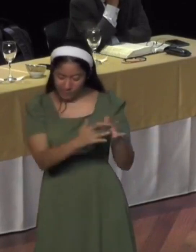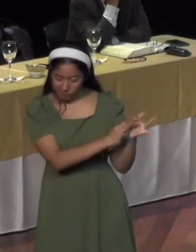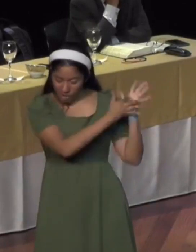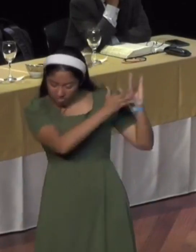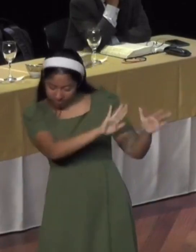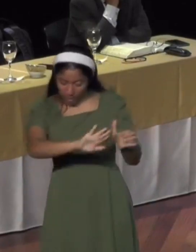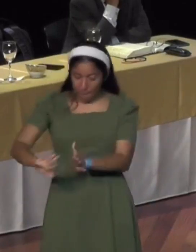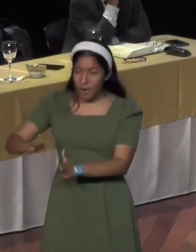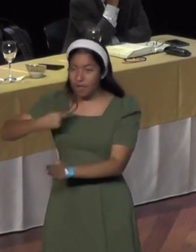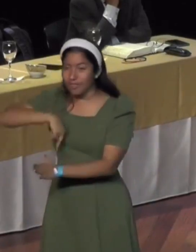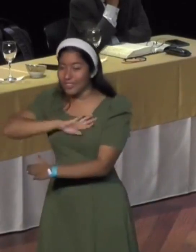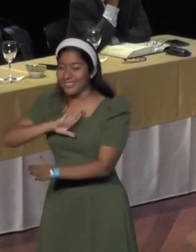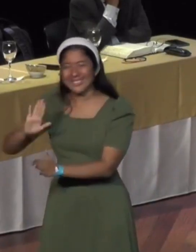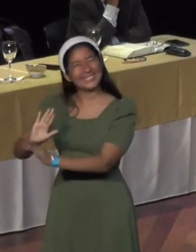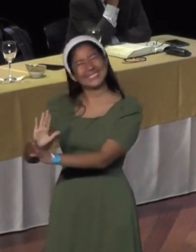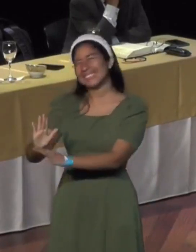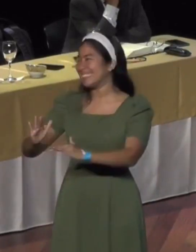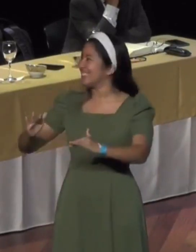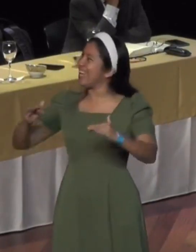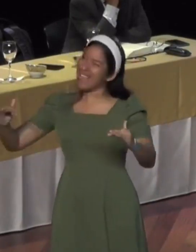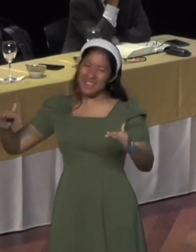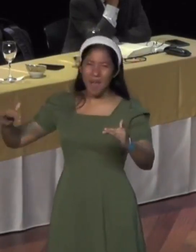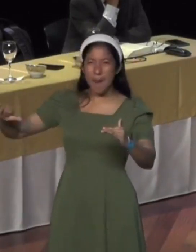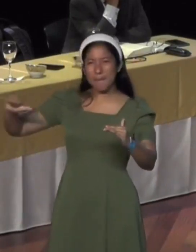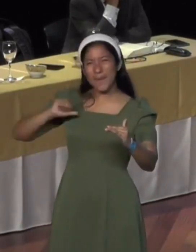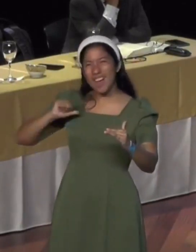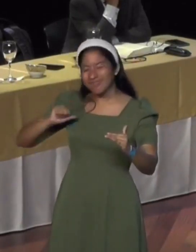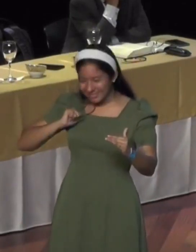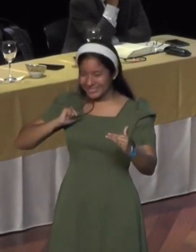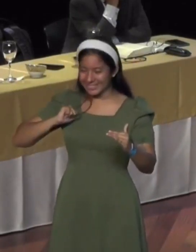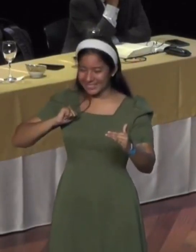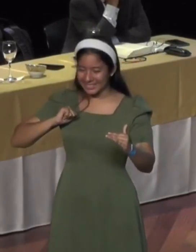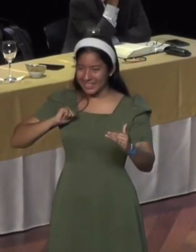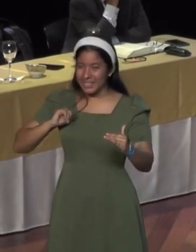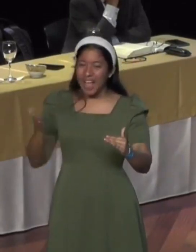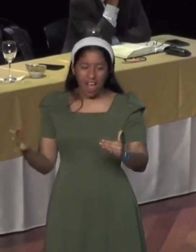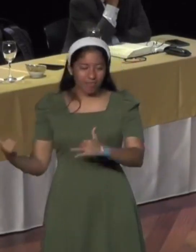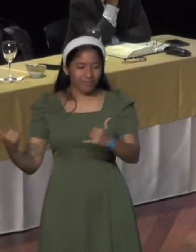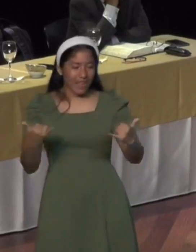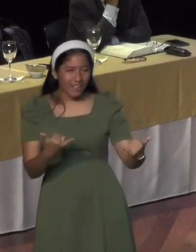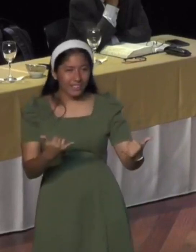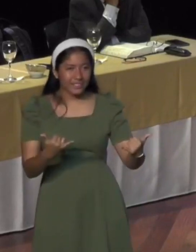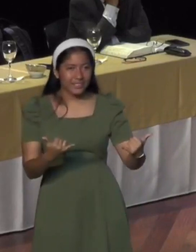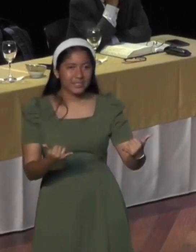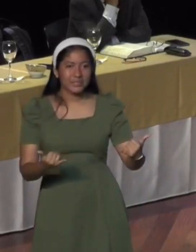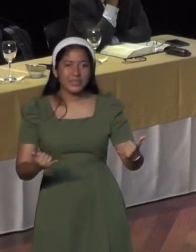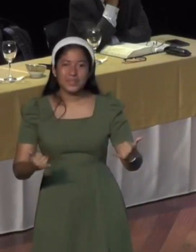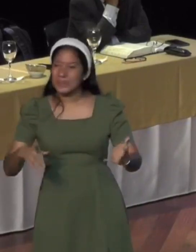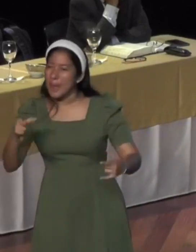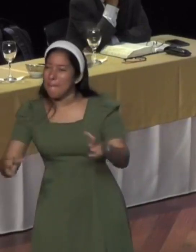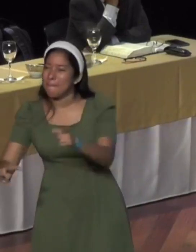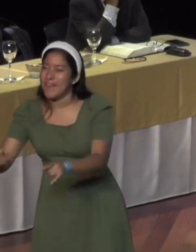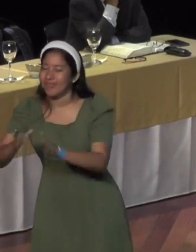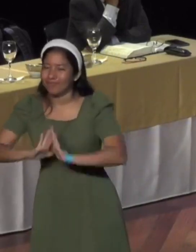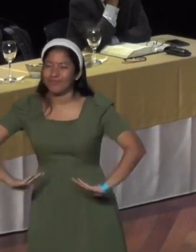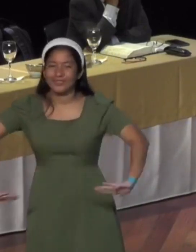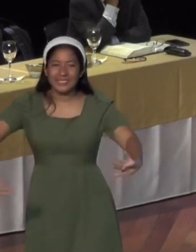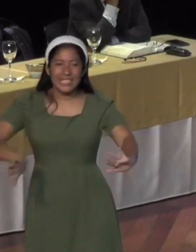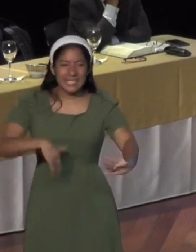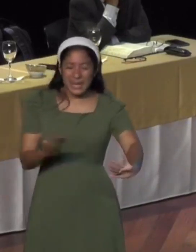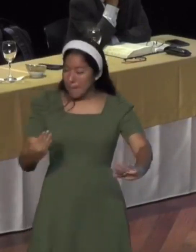hacemos tan poco. ¿Habrá alguien hoy que quiera romper los esquemas de